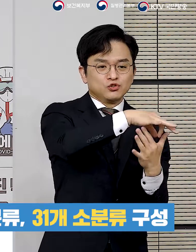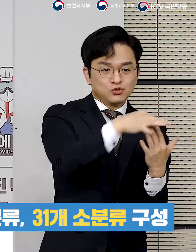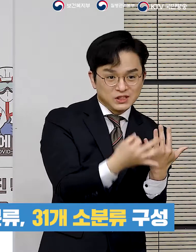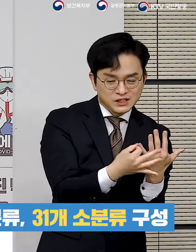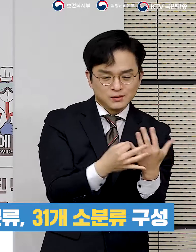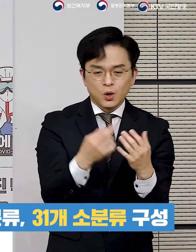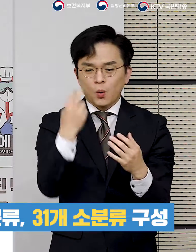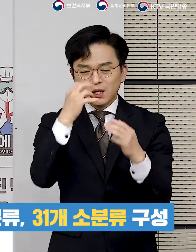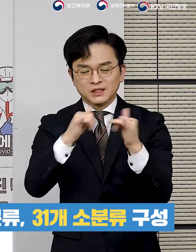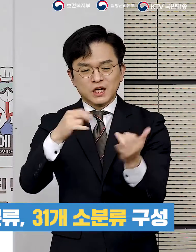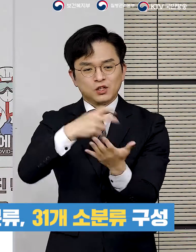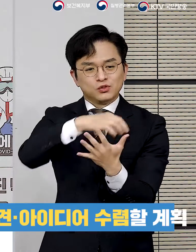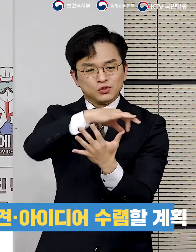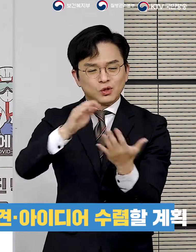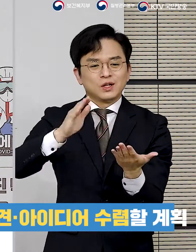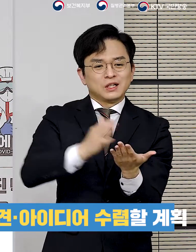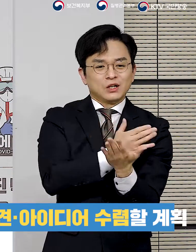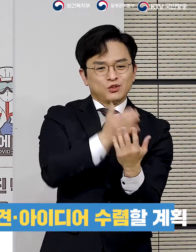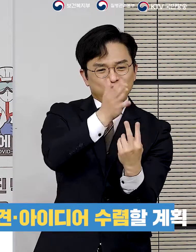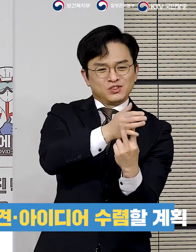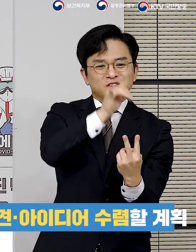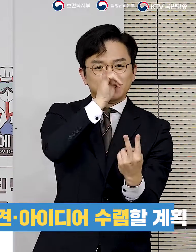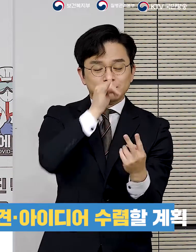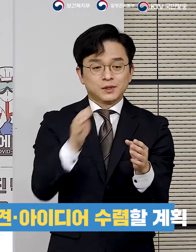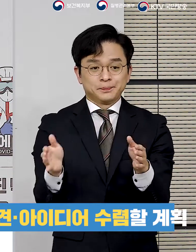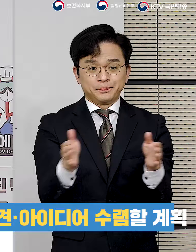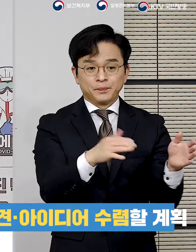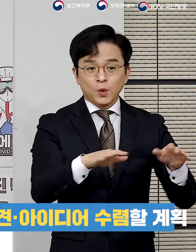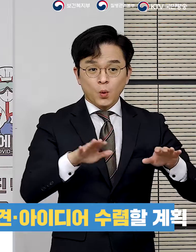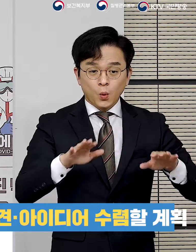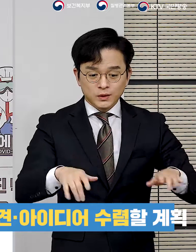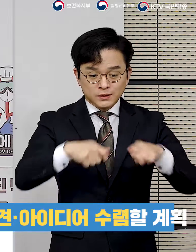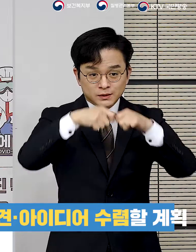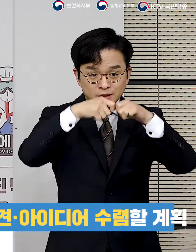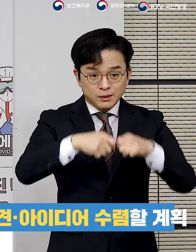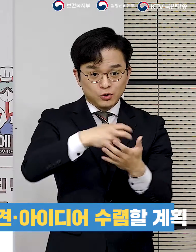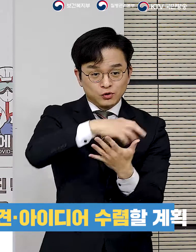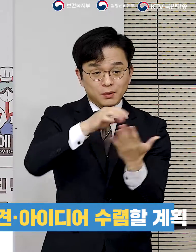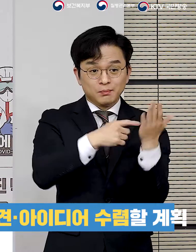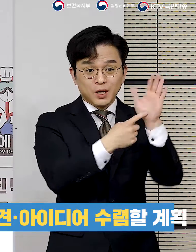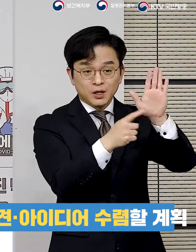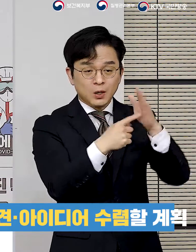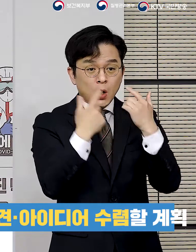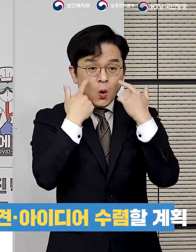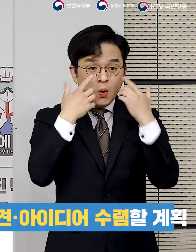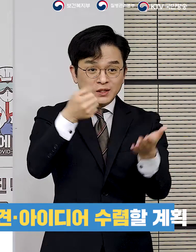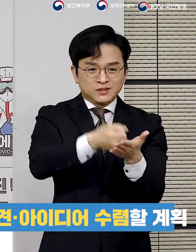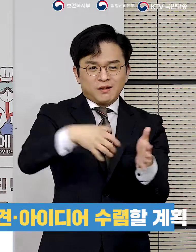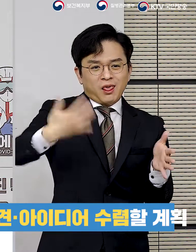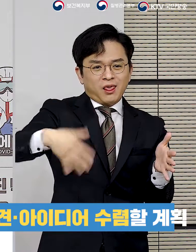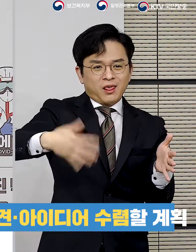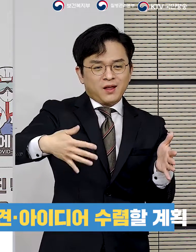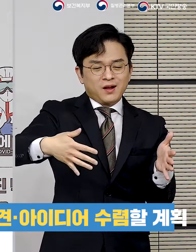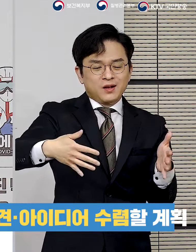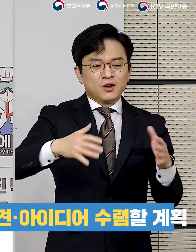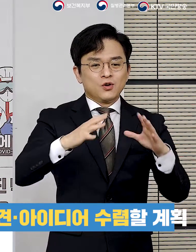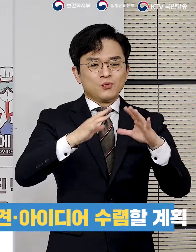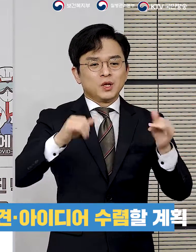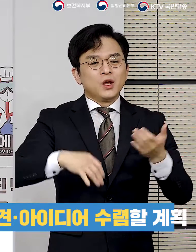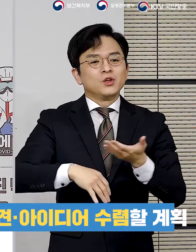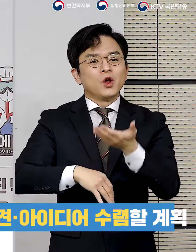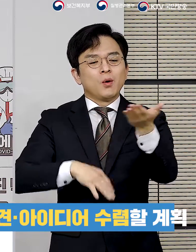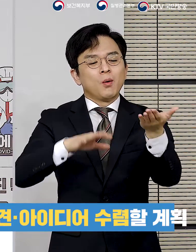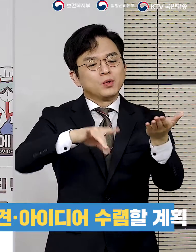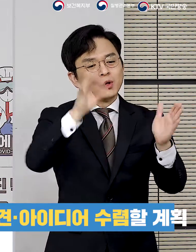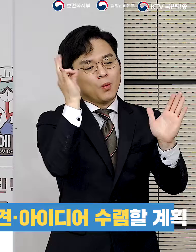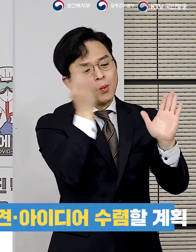있습니다. 오늘 공개하는 세부지침 초안은 확정된 최종안을 발표하는 것이 아니라 의견